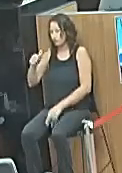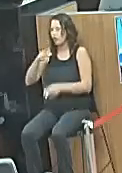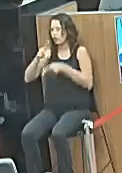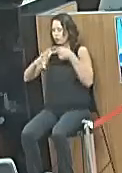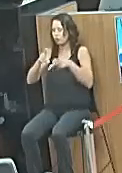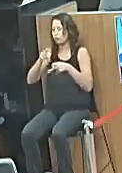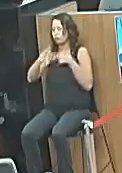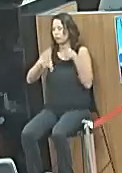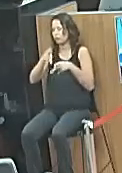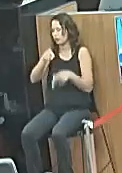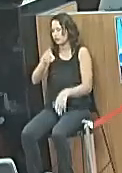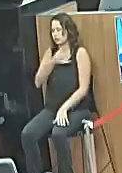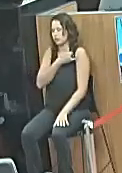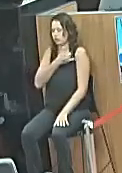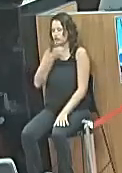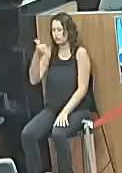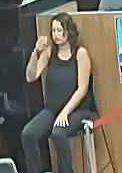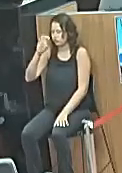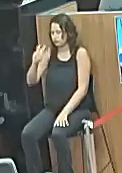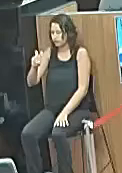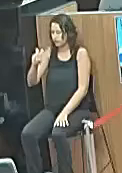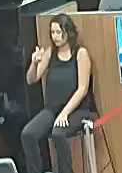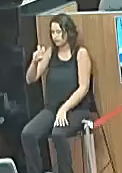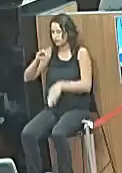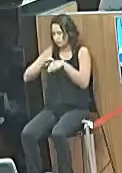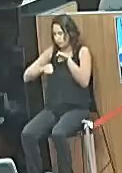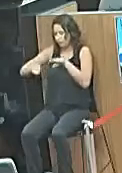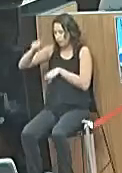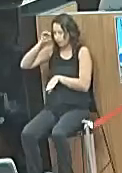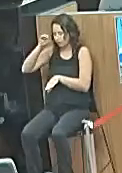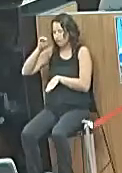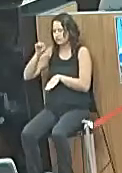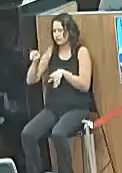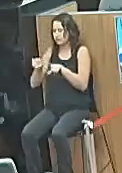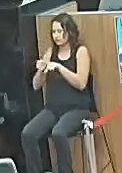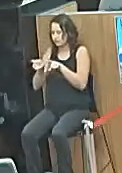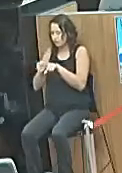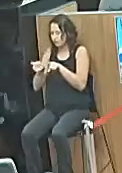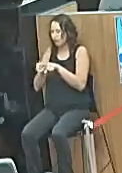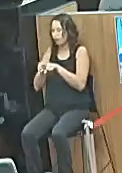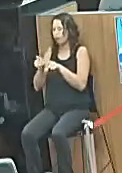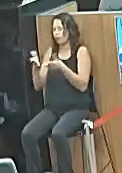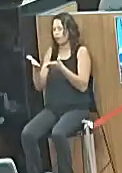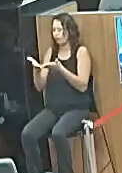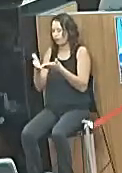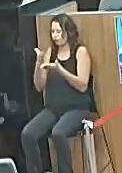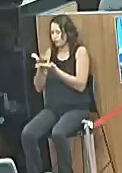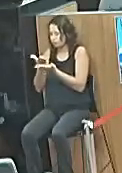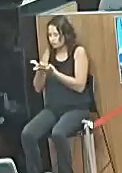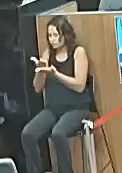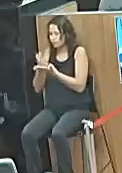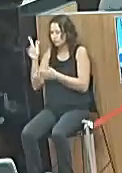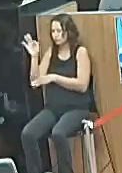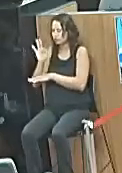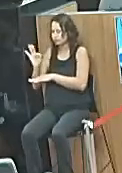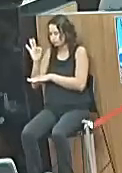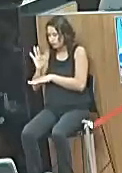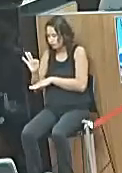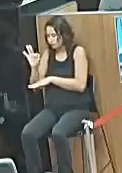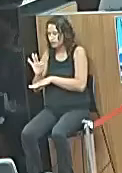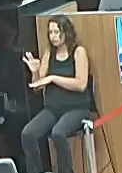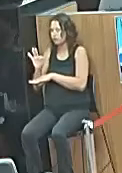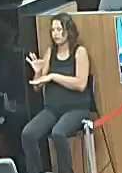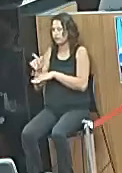15 anos de idade e mais ea identificar a continuidade dos estudos universitários também com o objetivo das ações